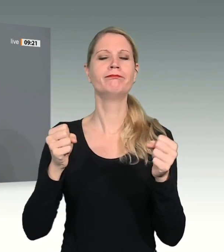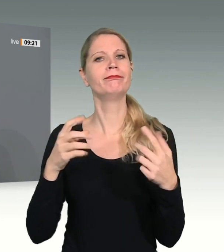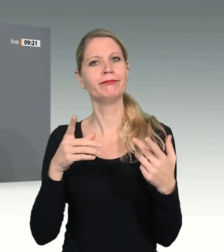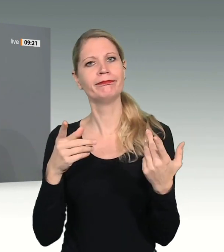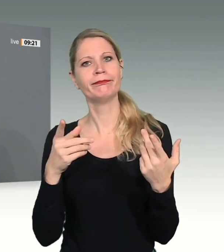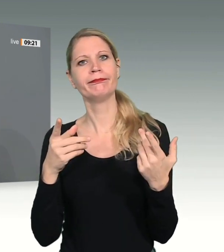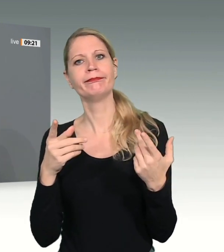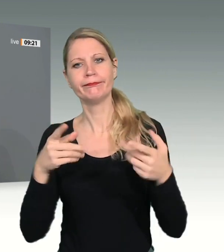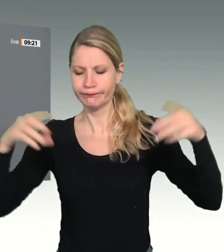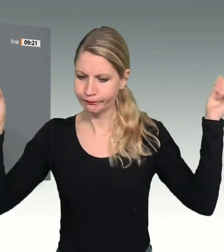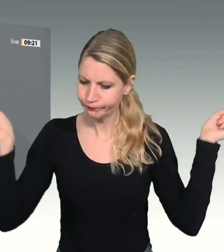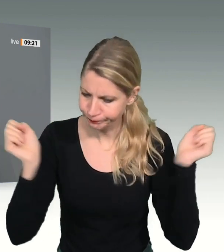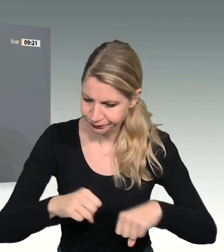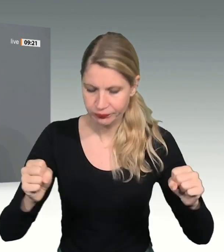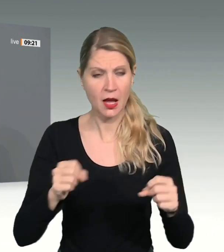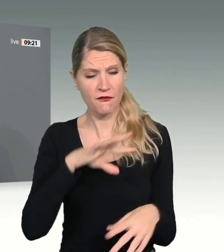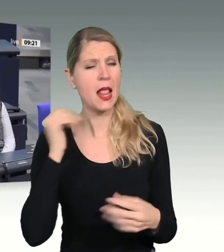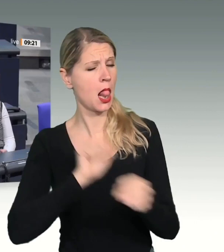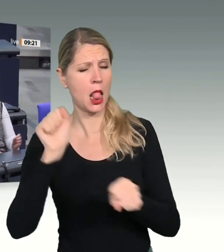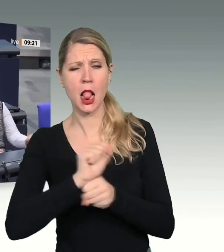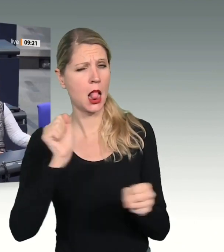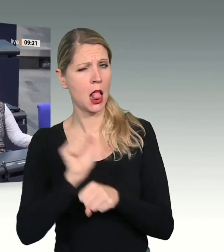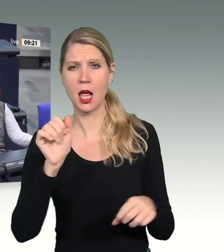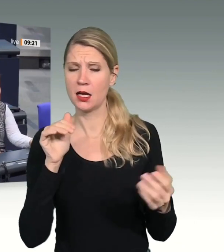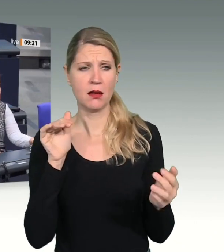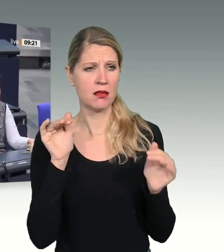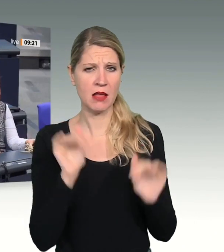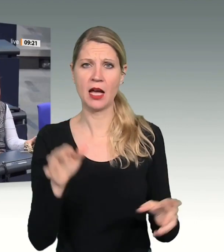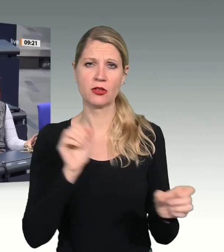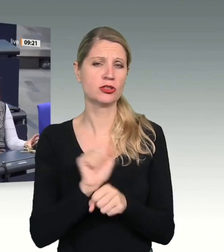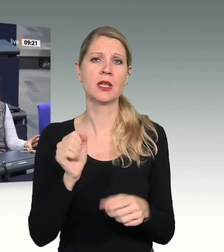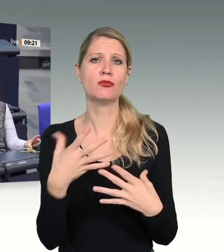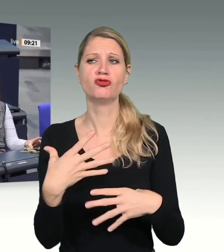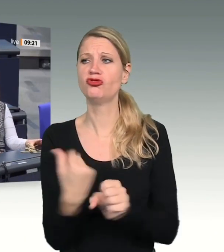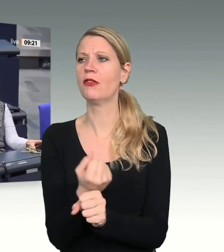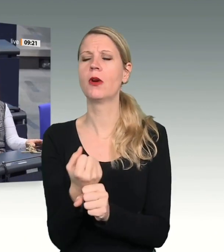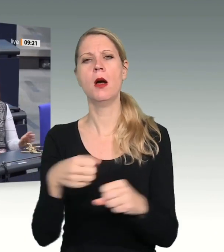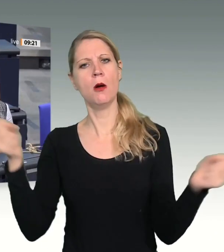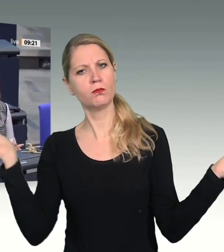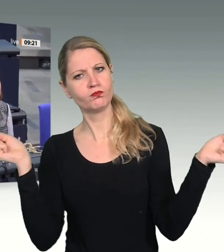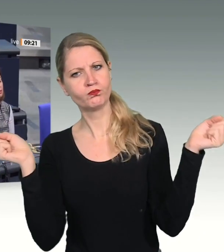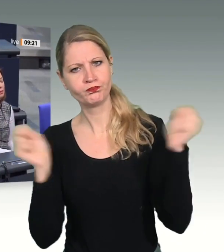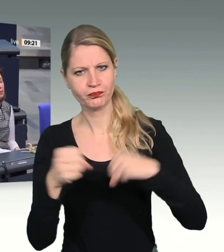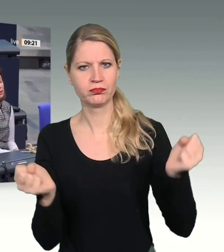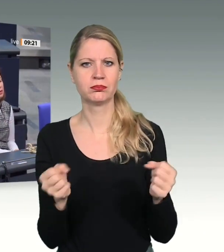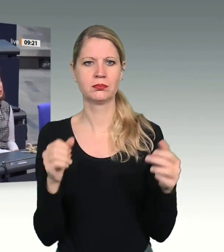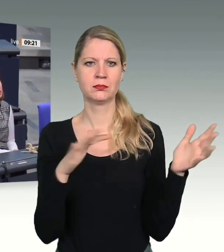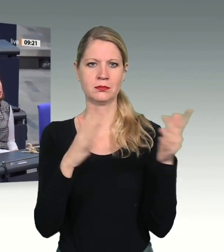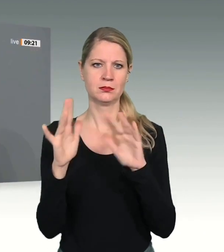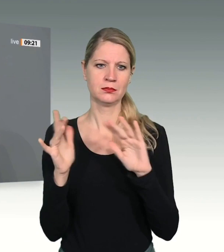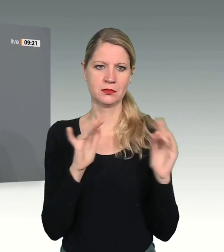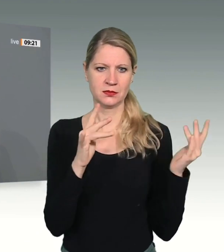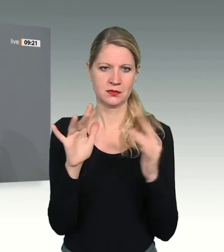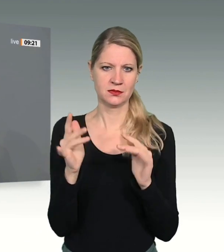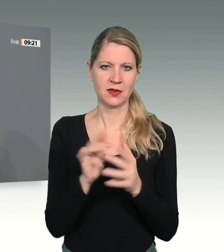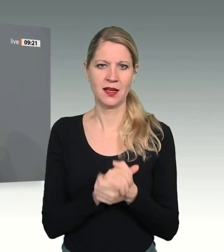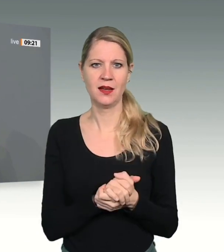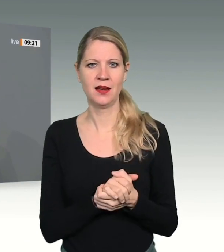Geschichte